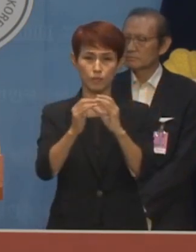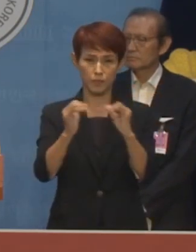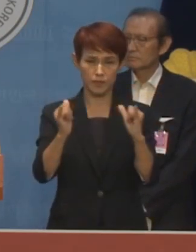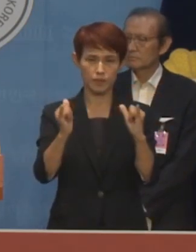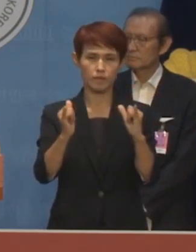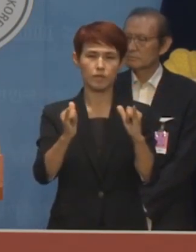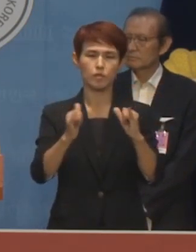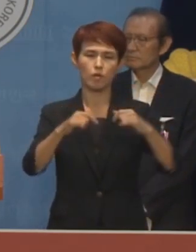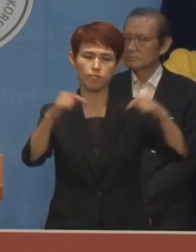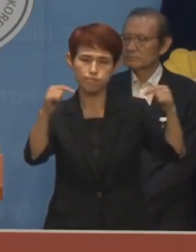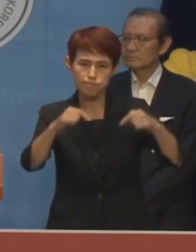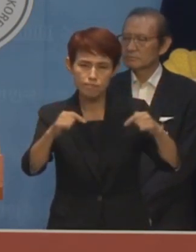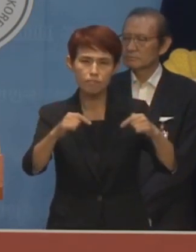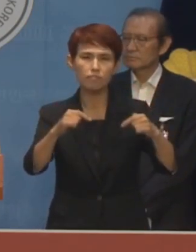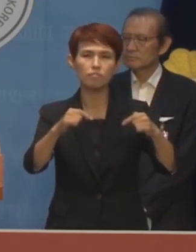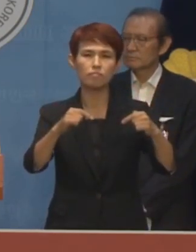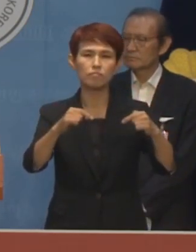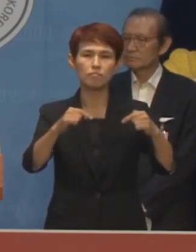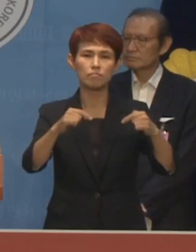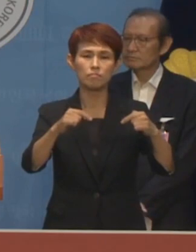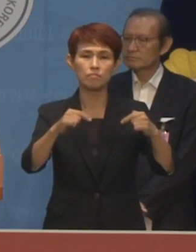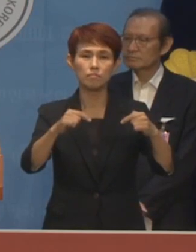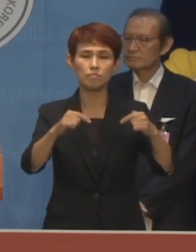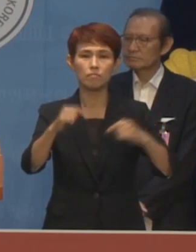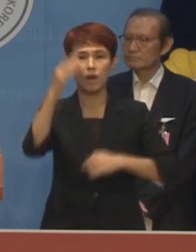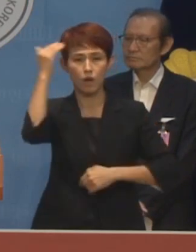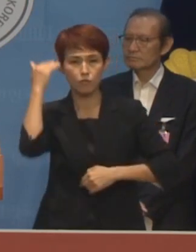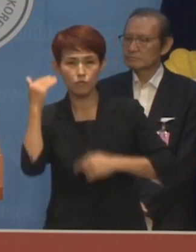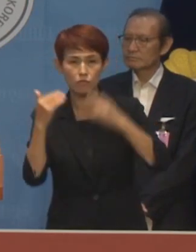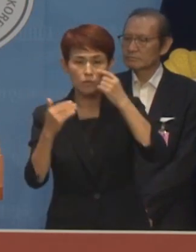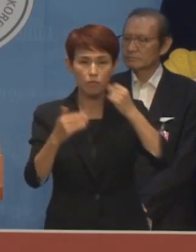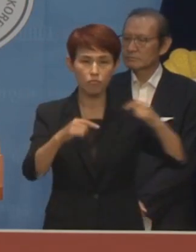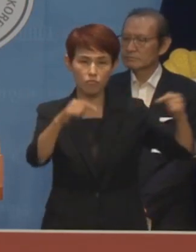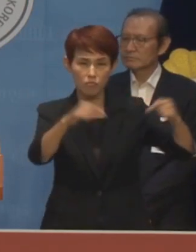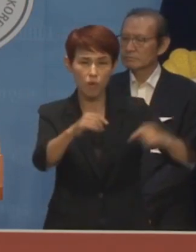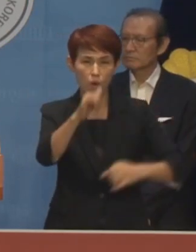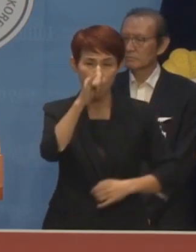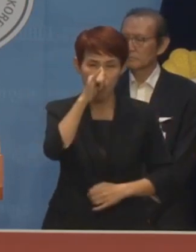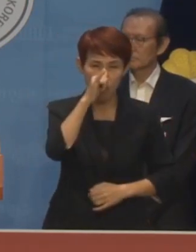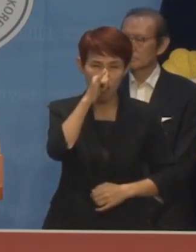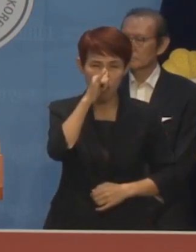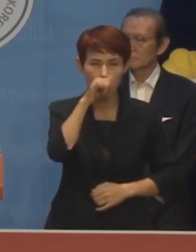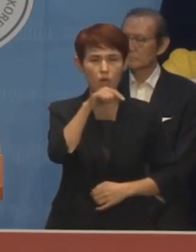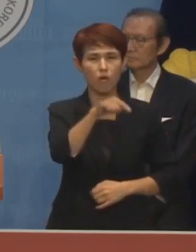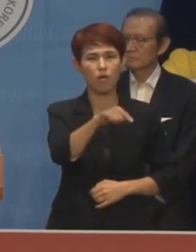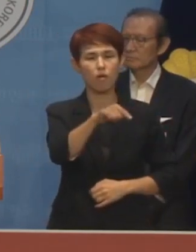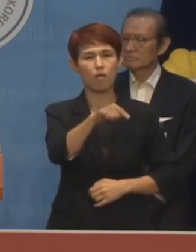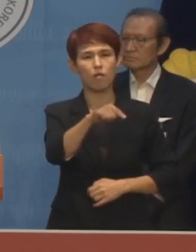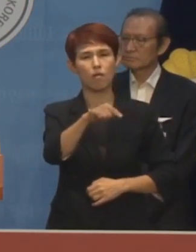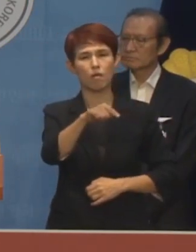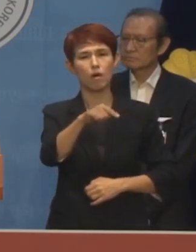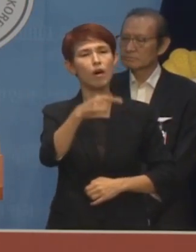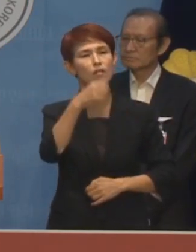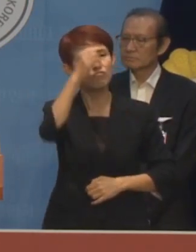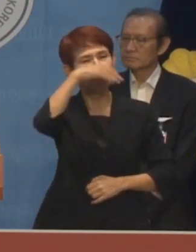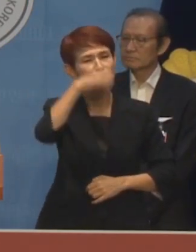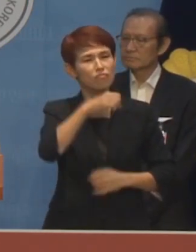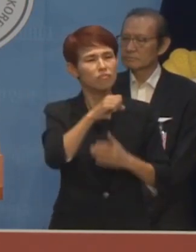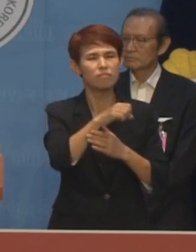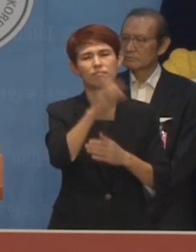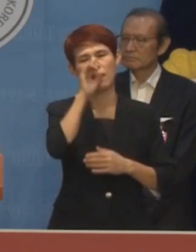국민과 협의와 수기 없이 역사를 재단하는 것을 용납할 수 없는 그 만행을 규탄하며 바로 잡고자